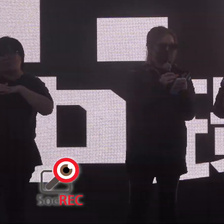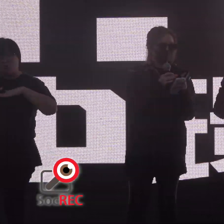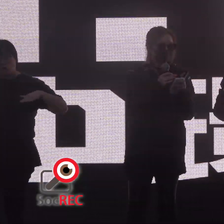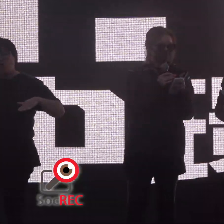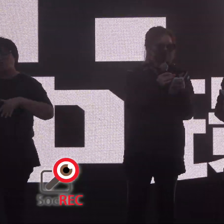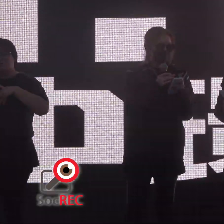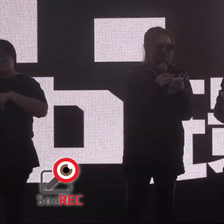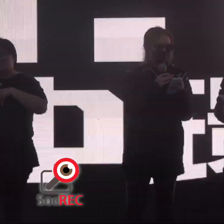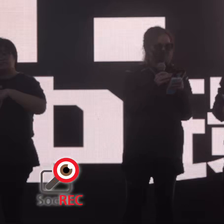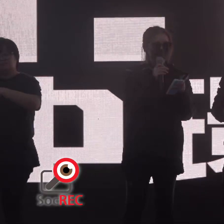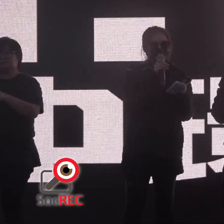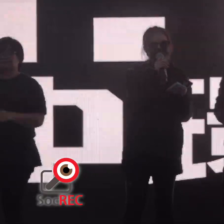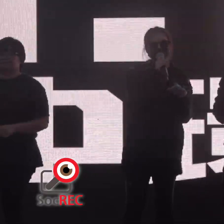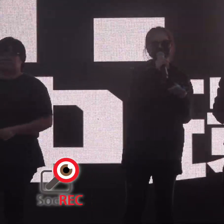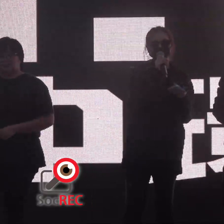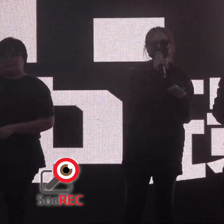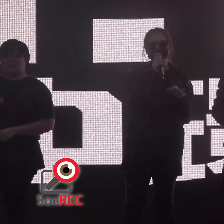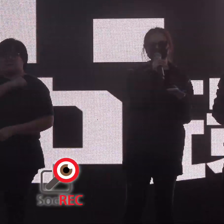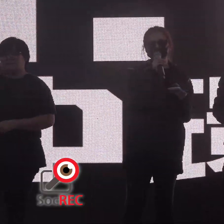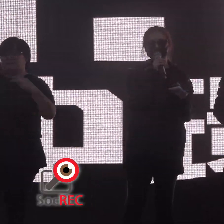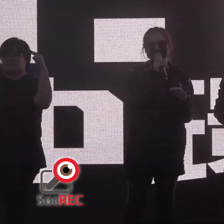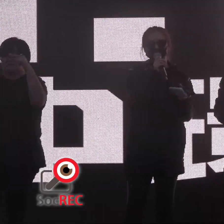嘅。下個禮拜日見。 So we will